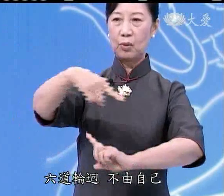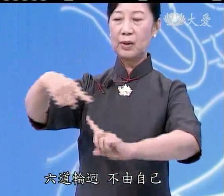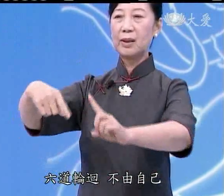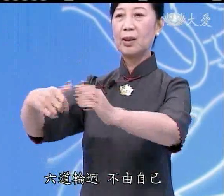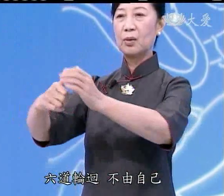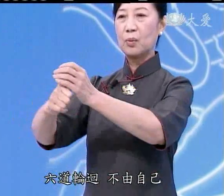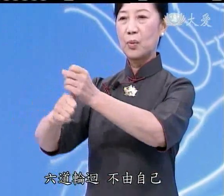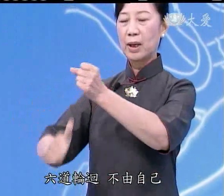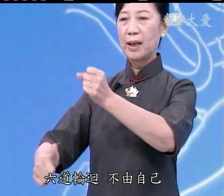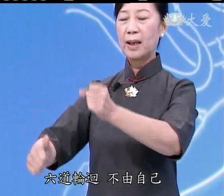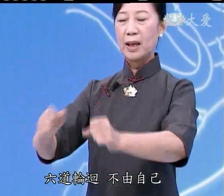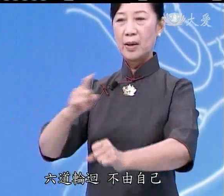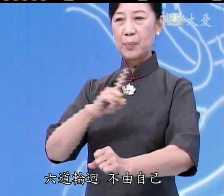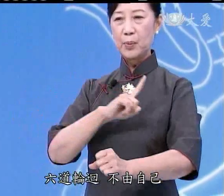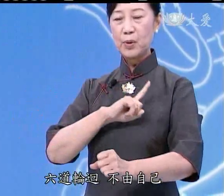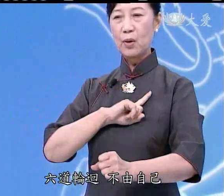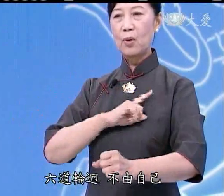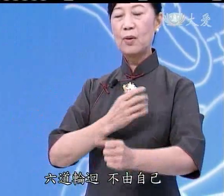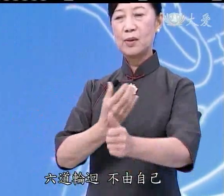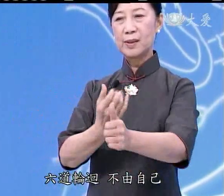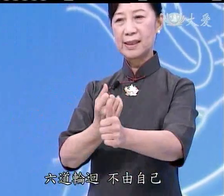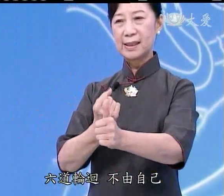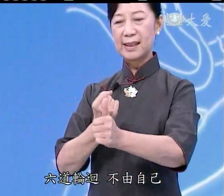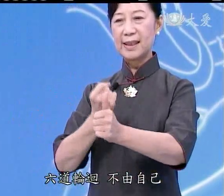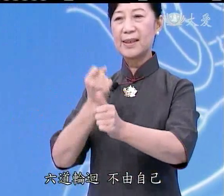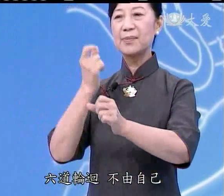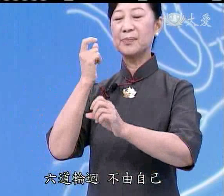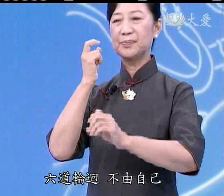轮回，不由自己。